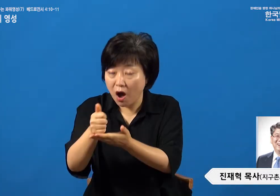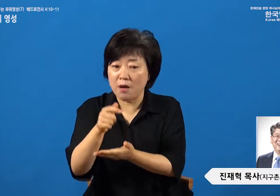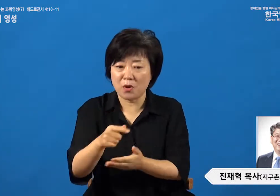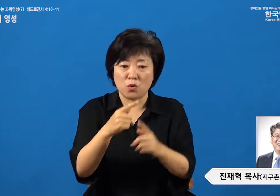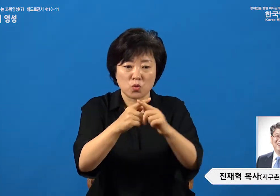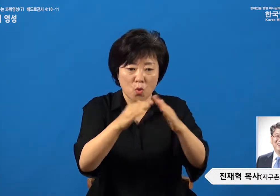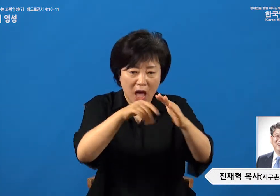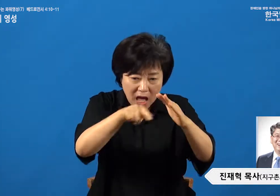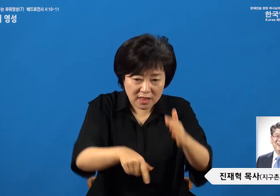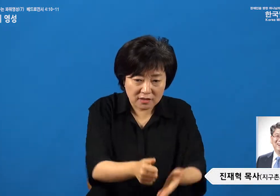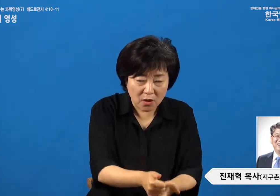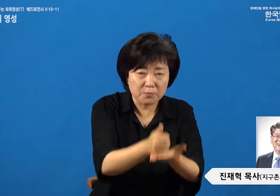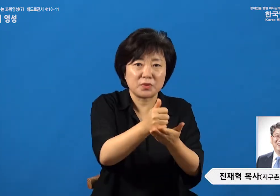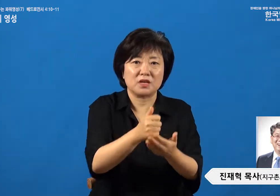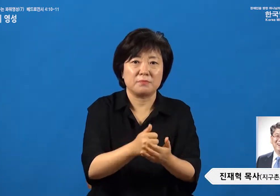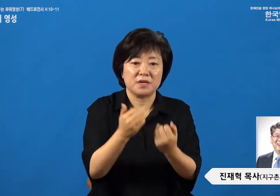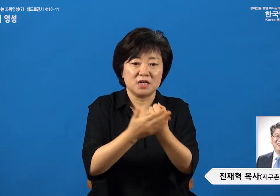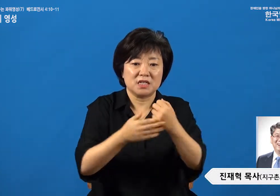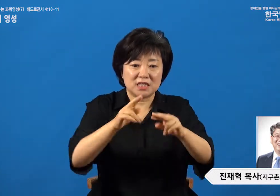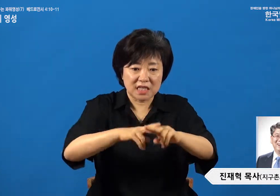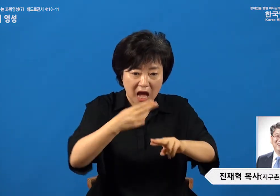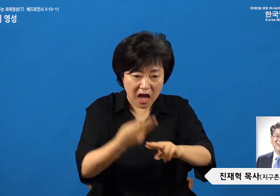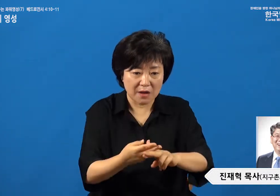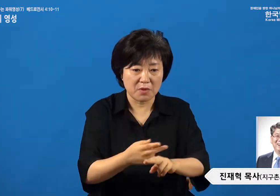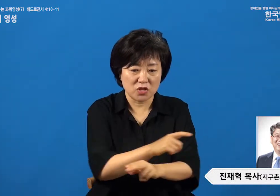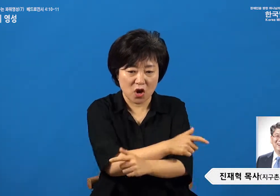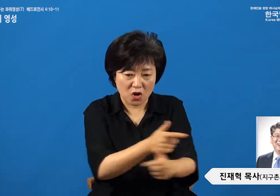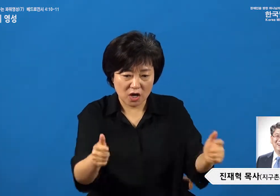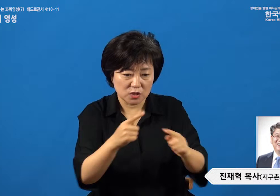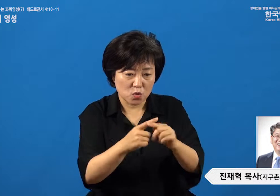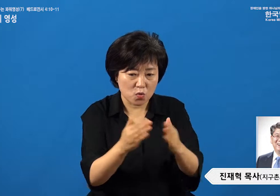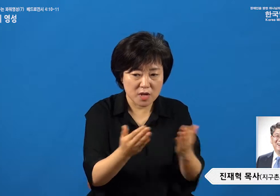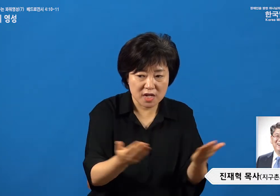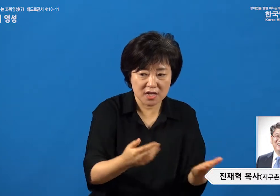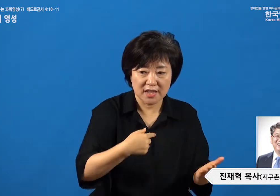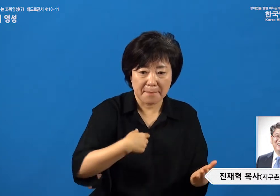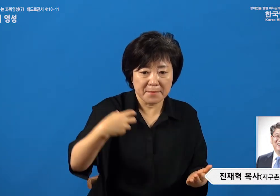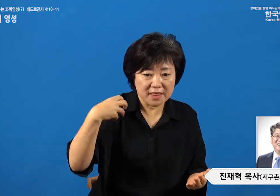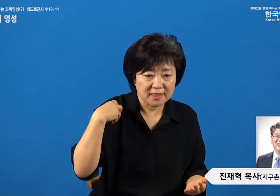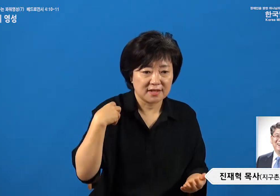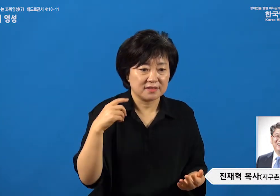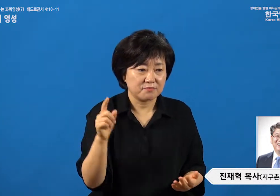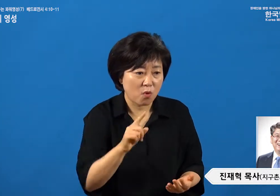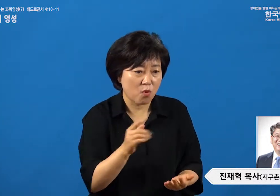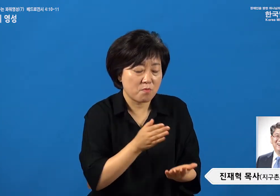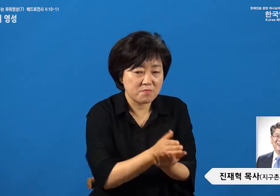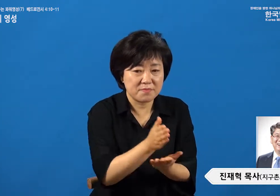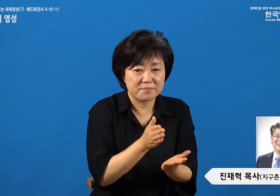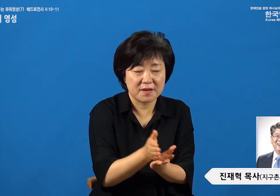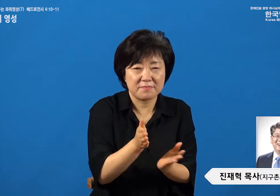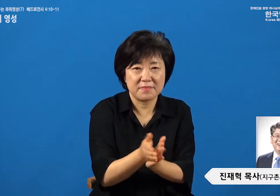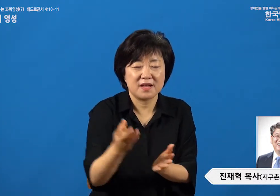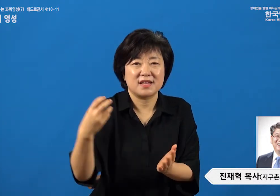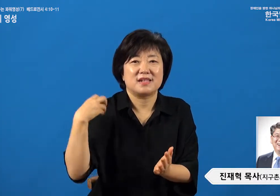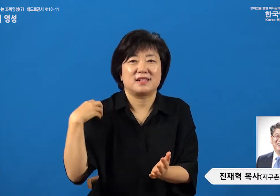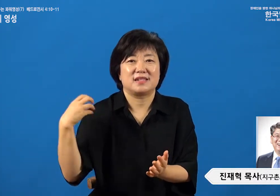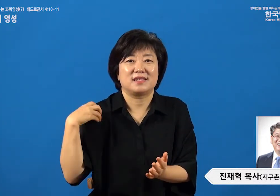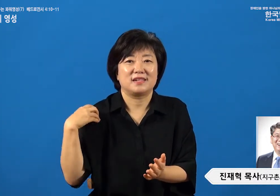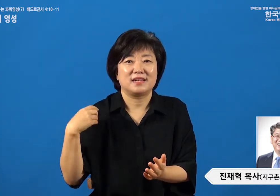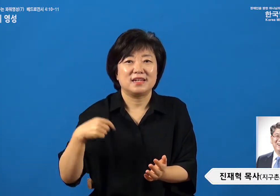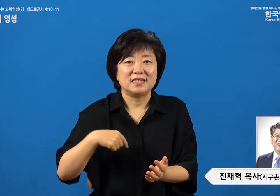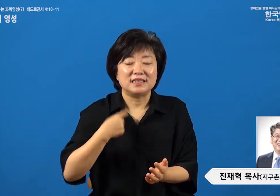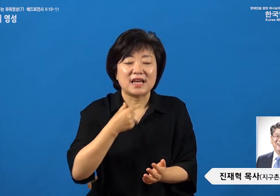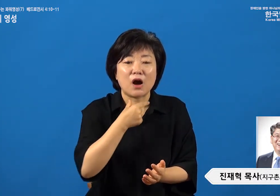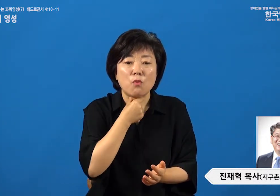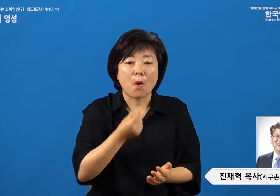이야기했습니다. 은사하면 교회의 여러 사역 가운데 우리가 어떤 일들을 해야 하는가라는